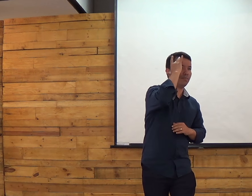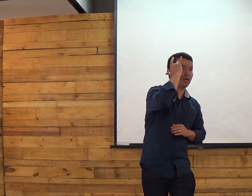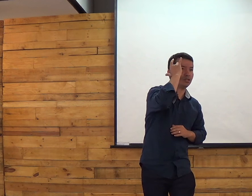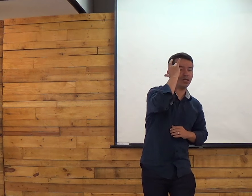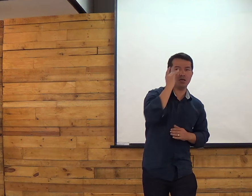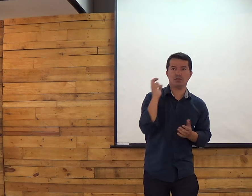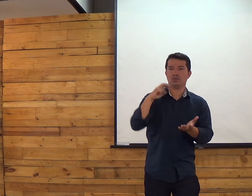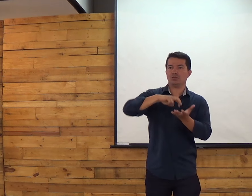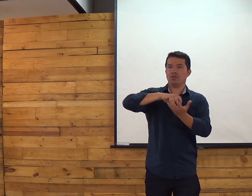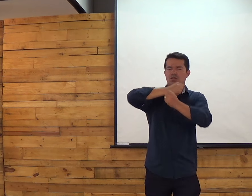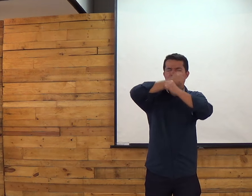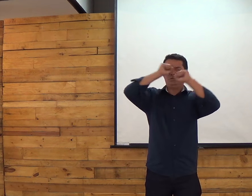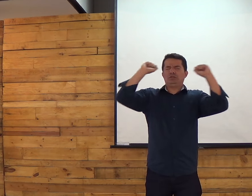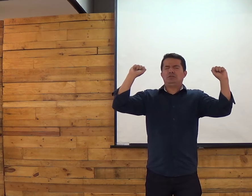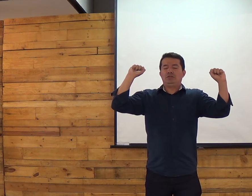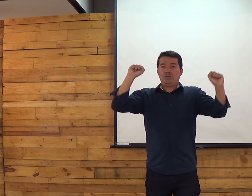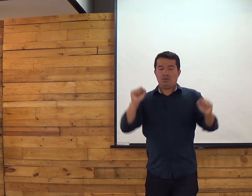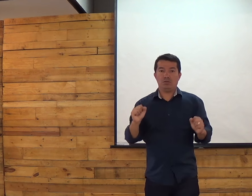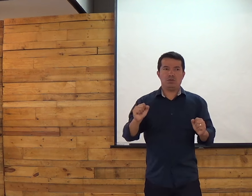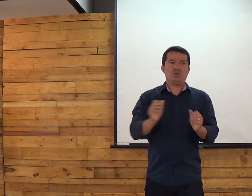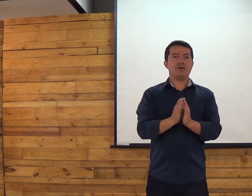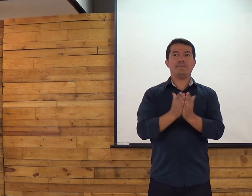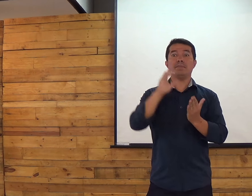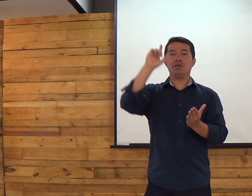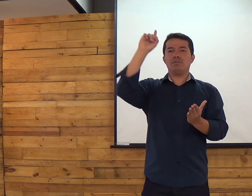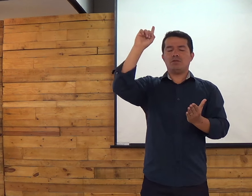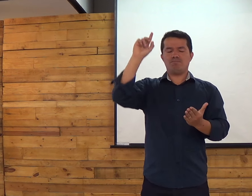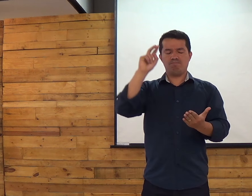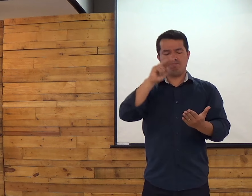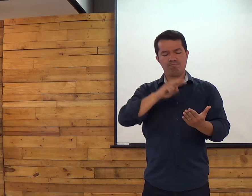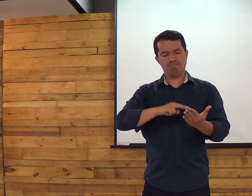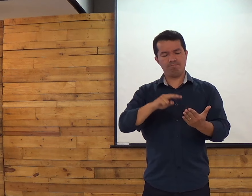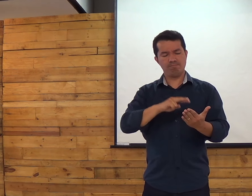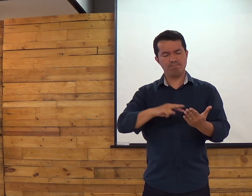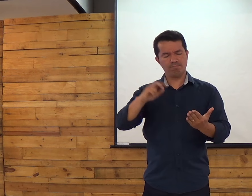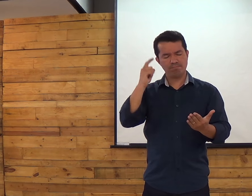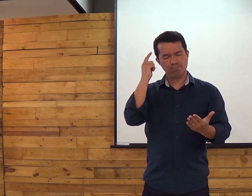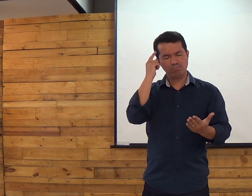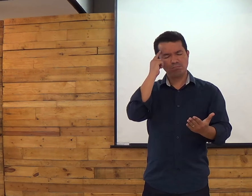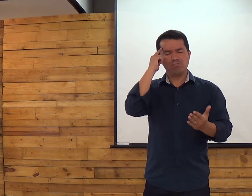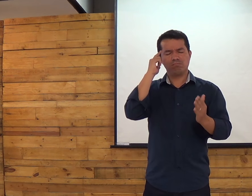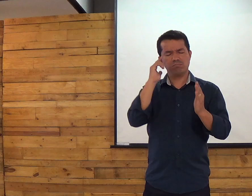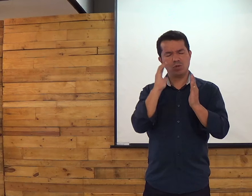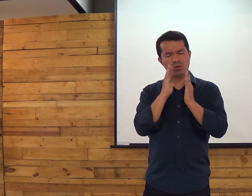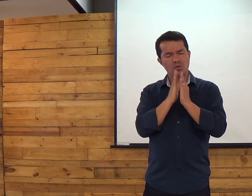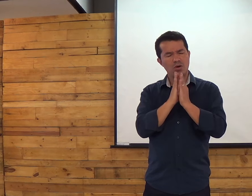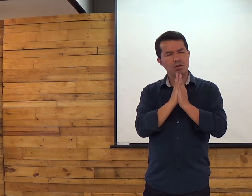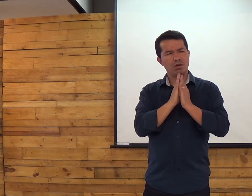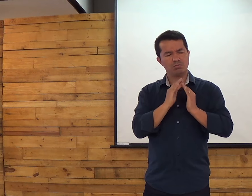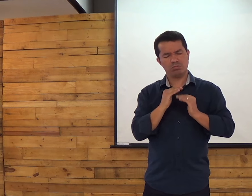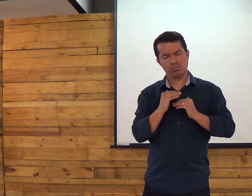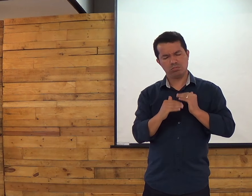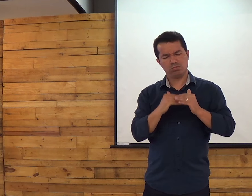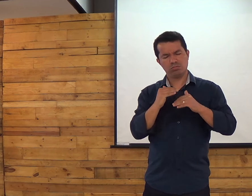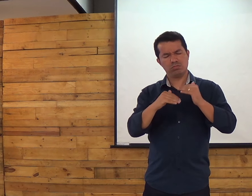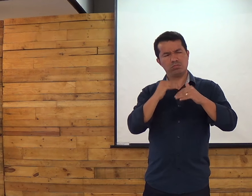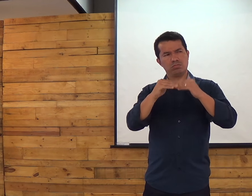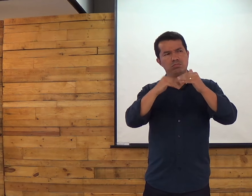casa, vai dormir e amanhã de manhã, quando você acordar, pegue sua Bíblia, pense no